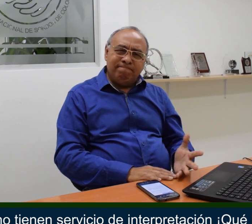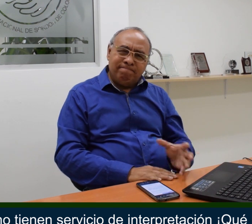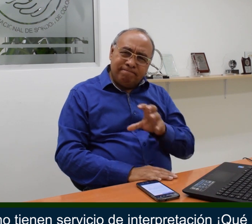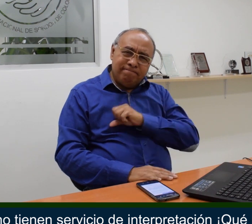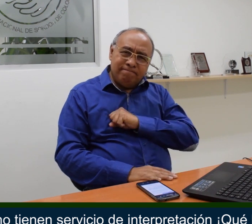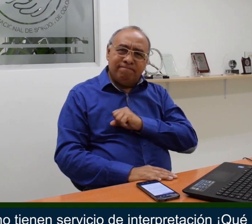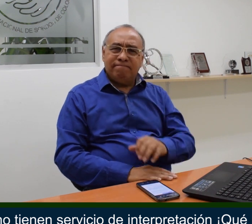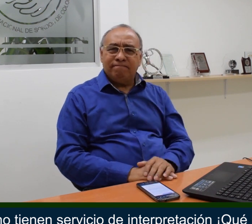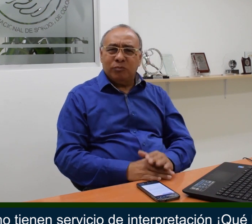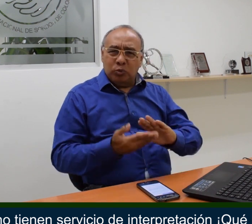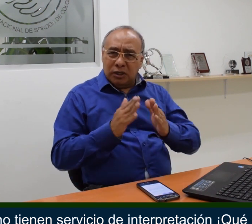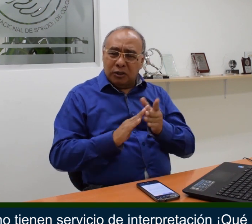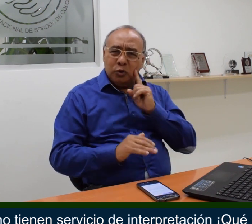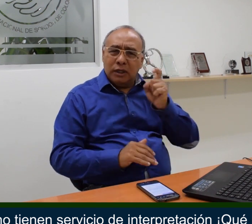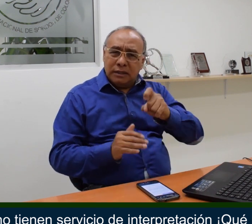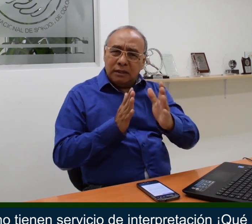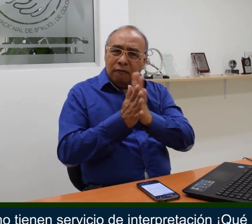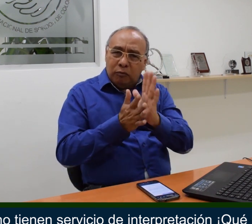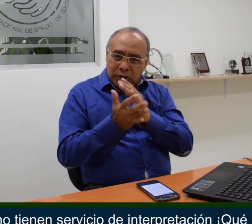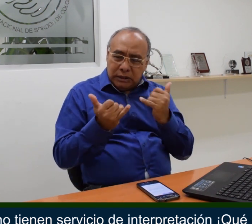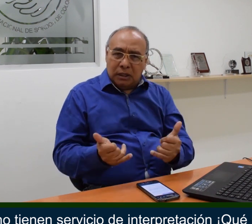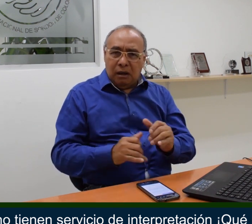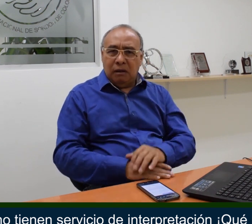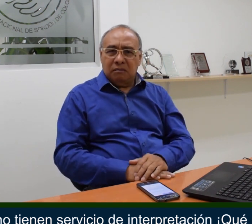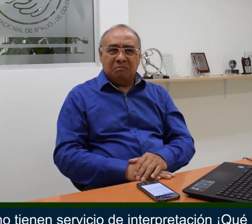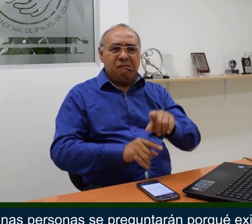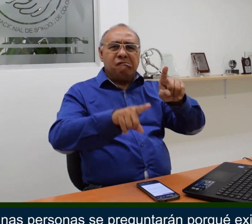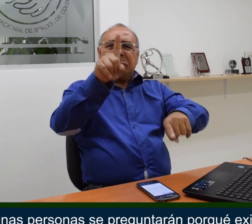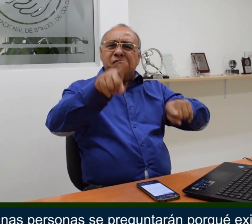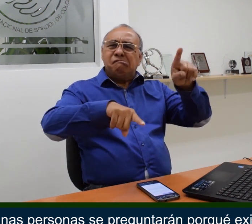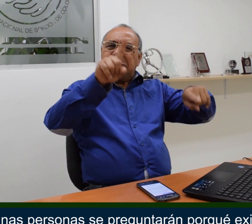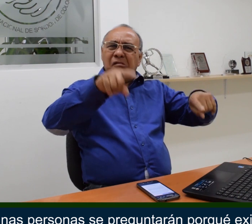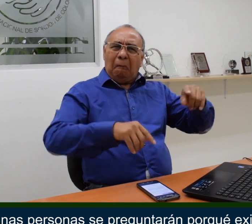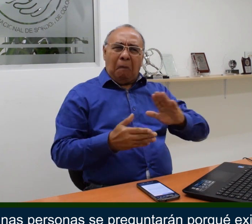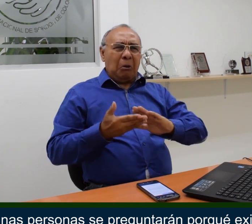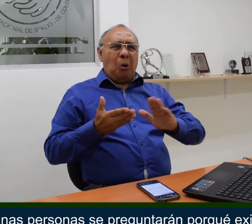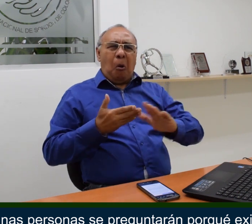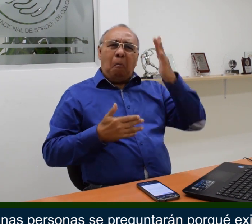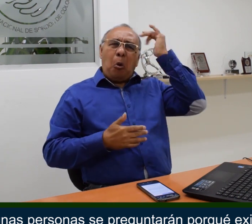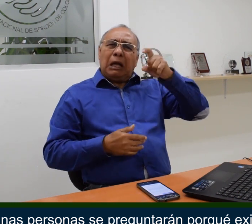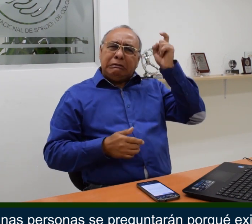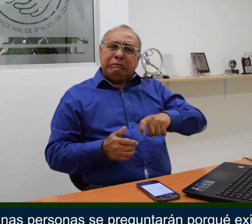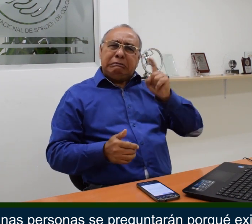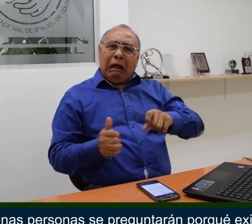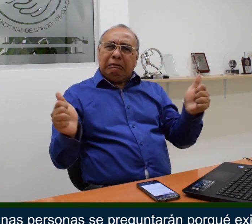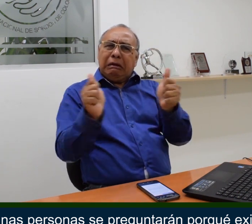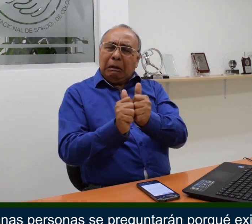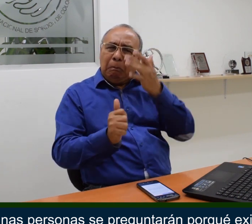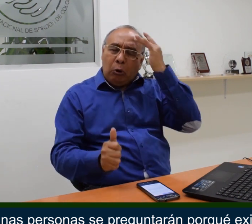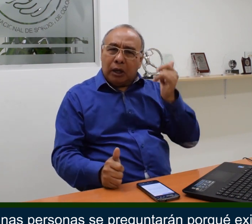lástima! La comunidad sorda necesita información inmediata. Algunas personas se preguntarán por qué exigimos que siempre